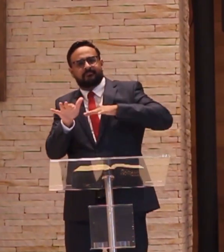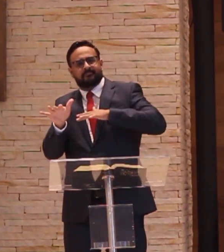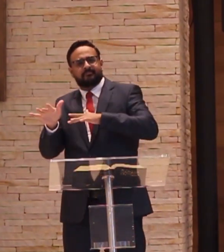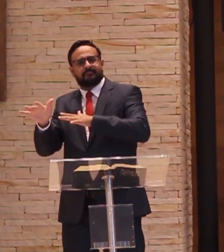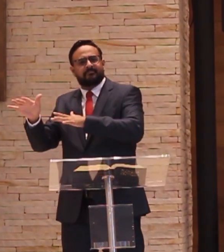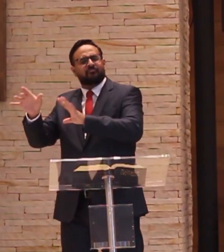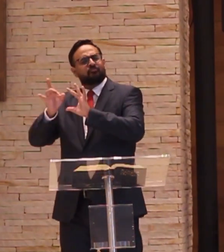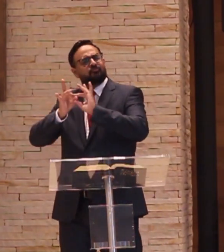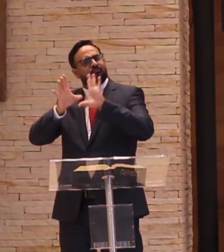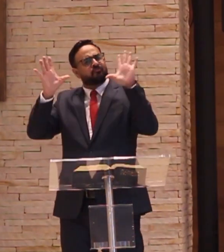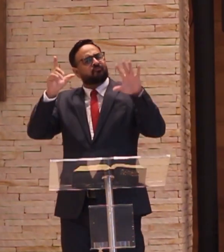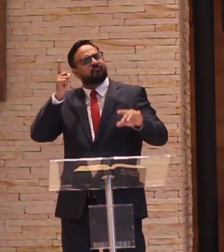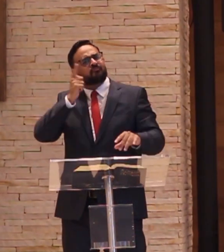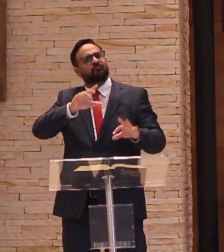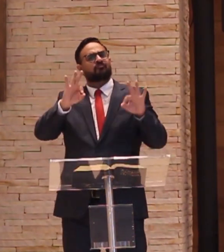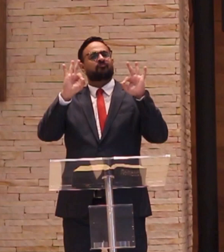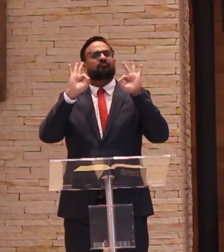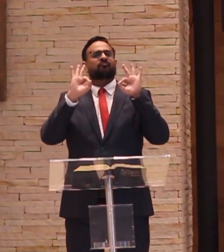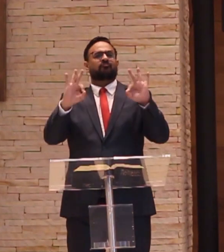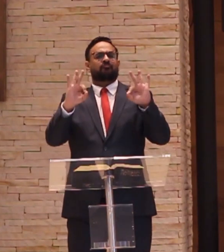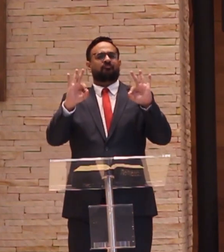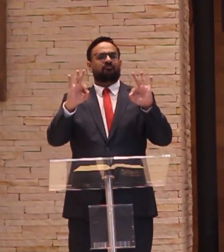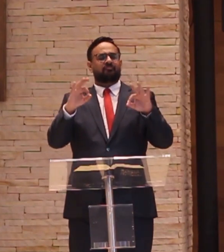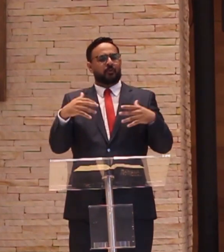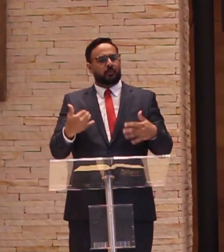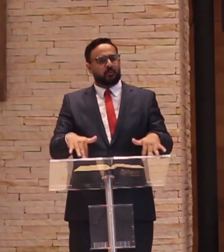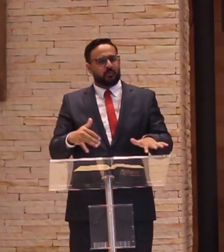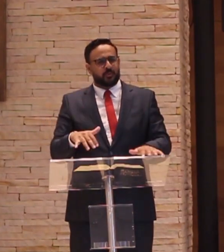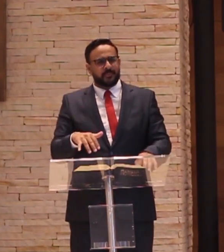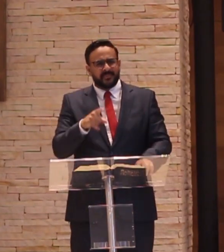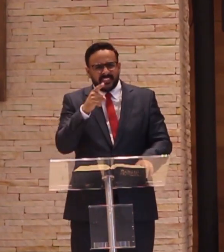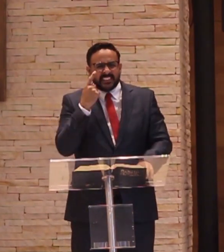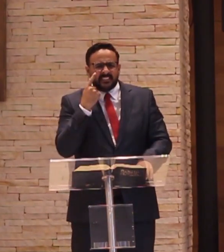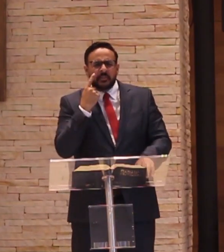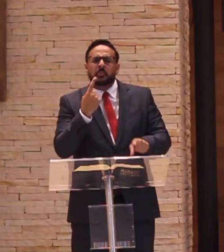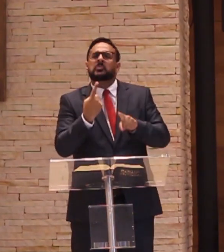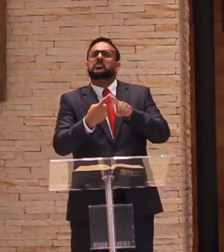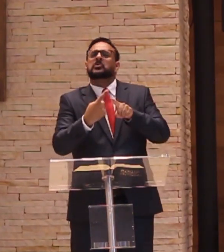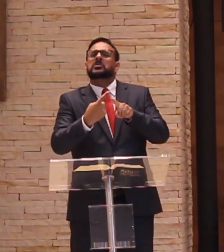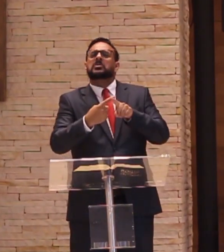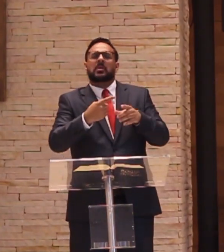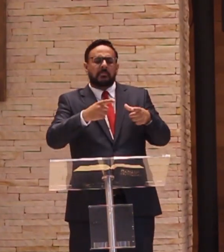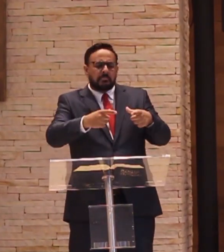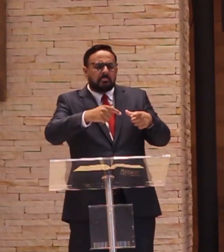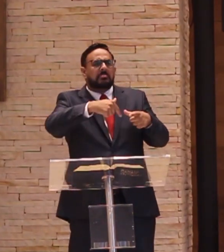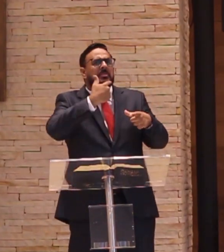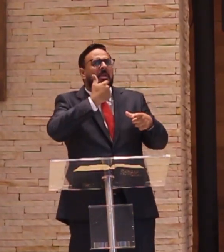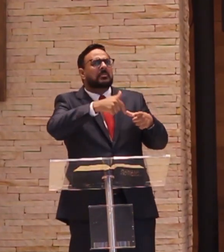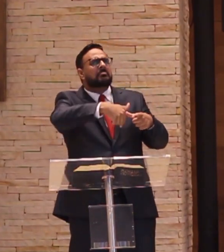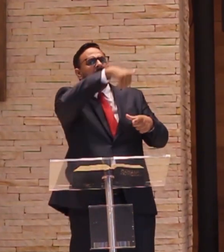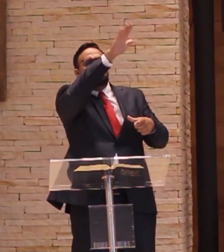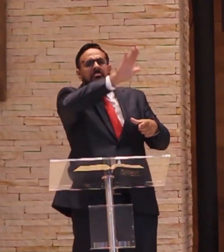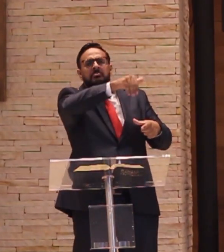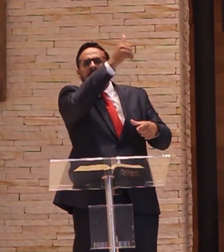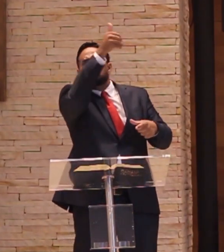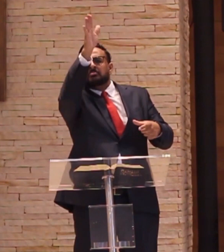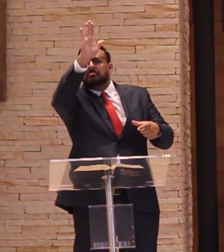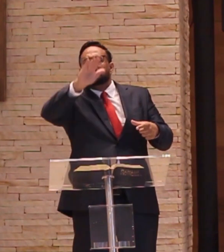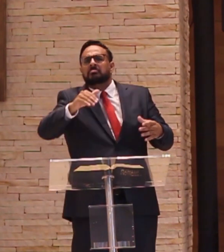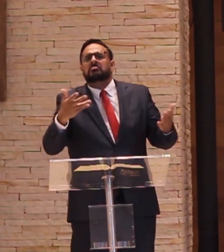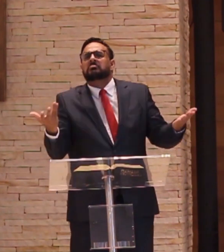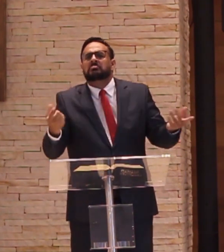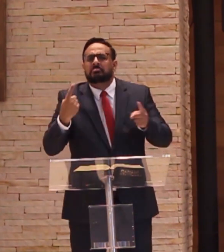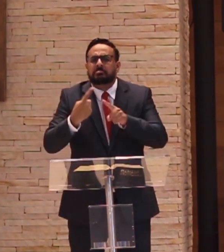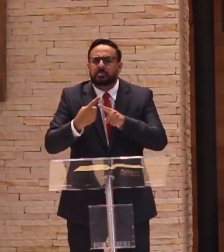seu primogênito, ele ordenou que o povo fosse embora e o povo partiu do Egito. Vocês viram? Por